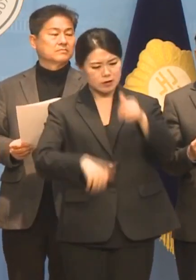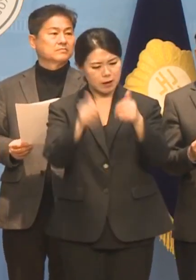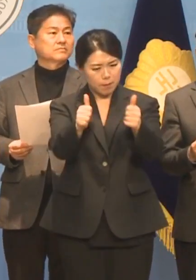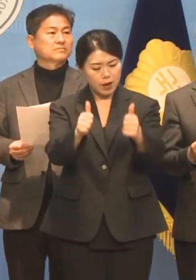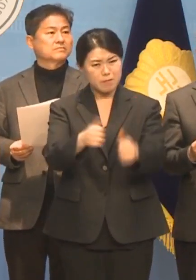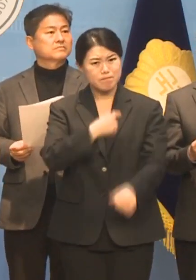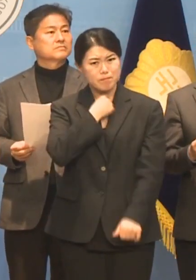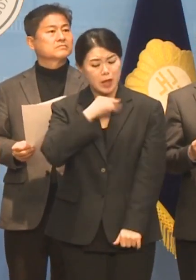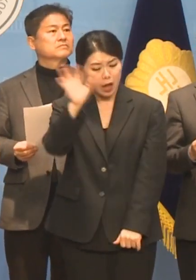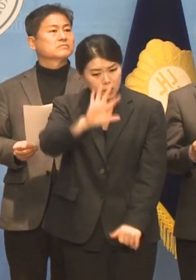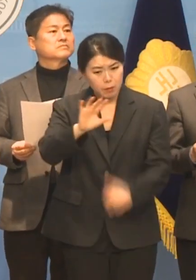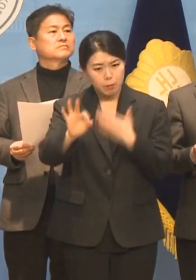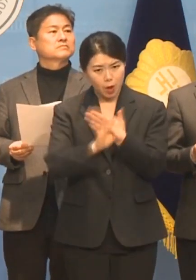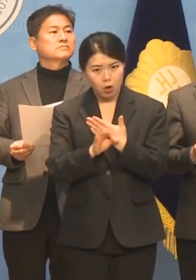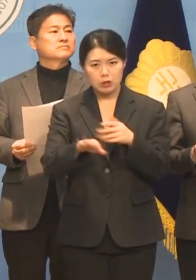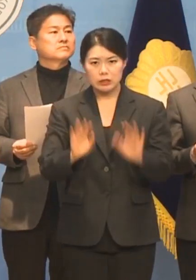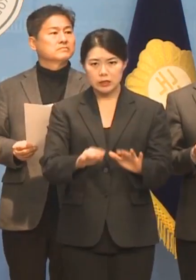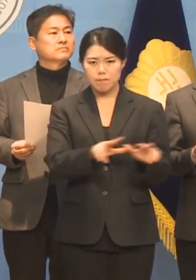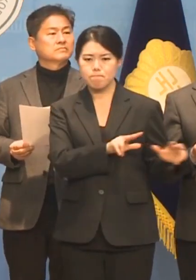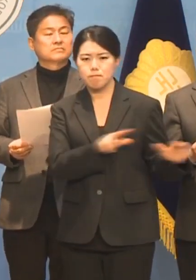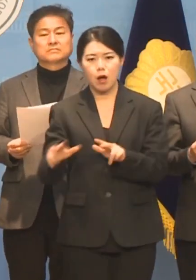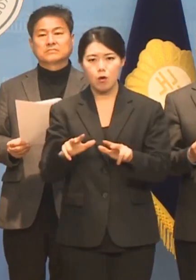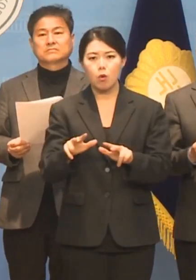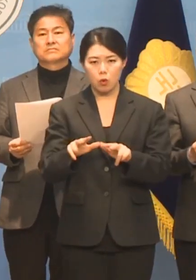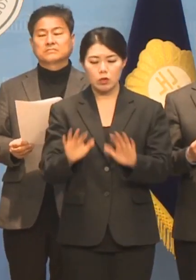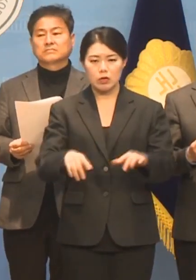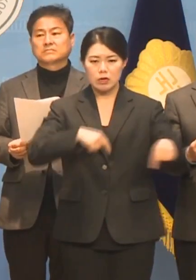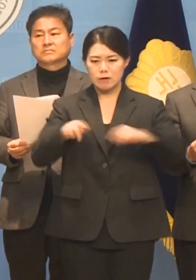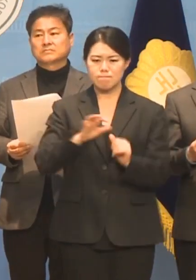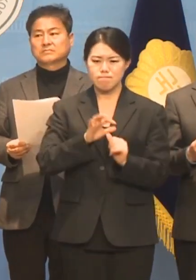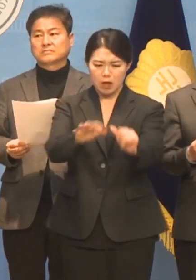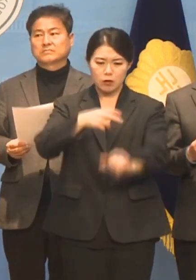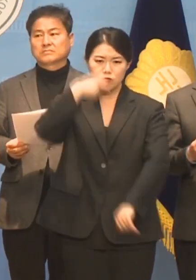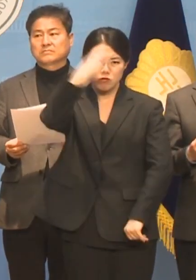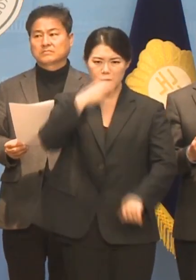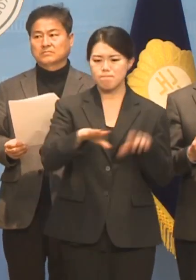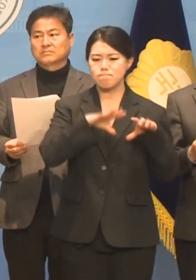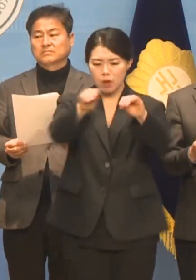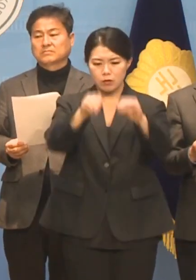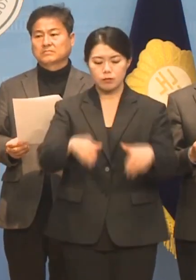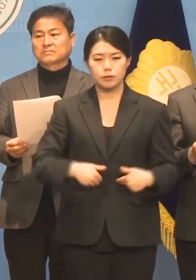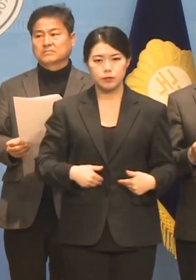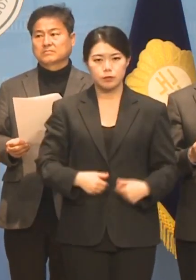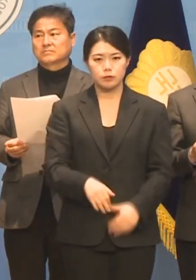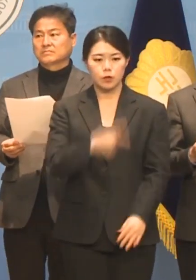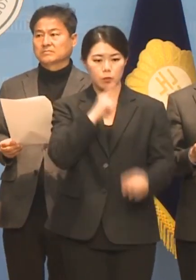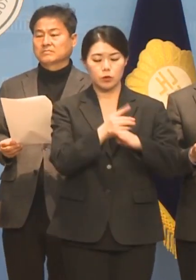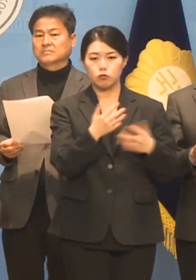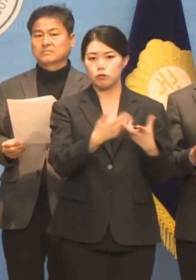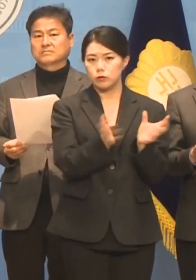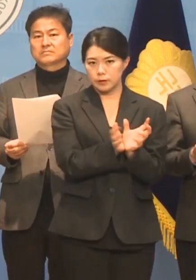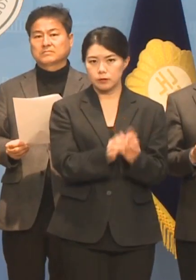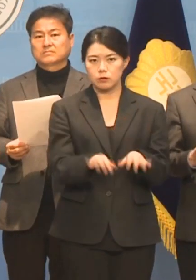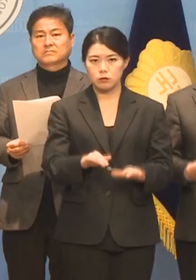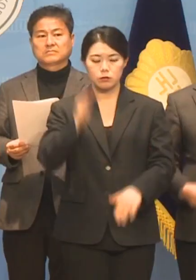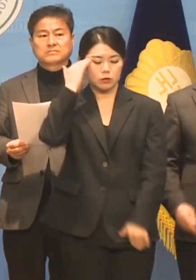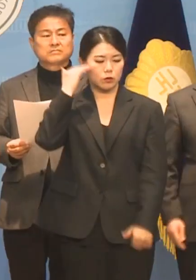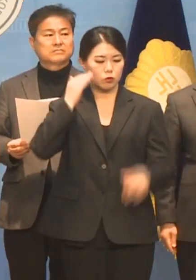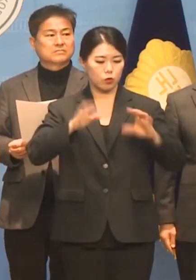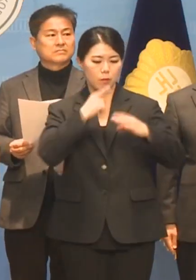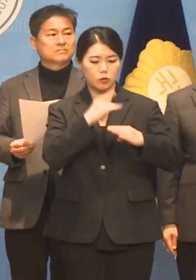아니라면 검찰은 지금 당장 정치 탄압 수사를 멈추십시오. 더불어민주당은